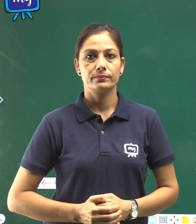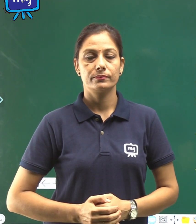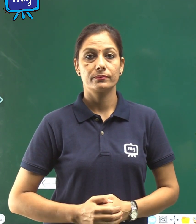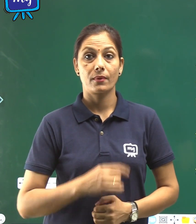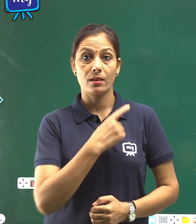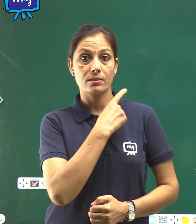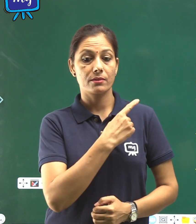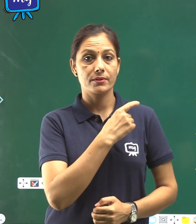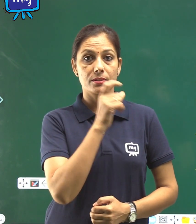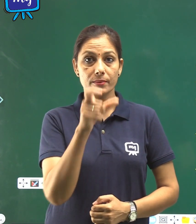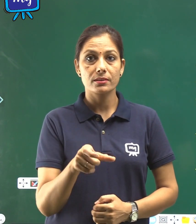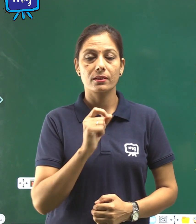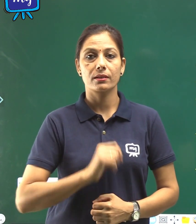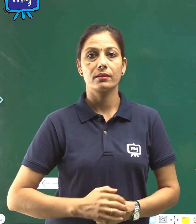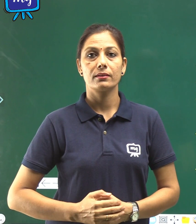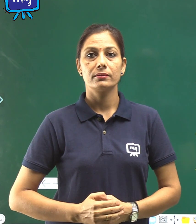ये सर्वेश्वर जी हैं।